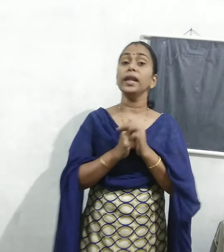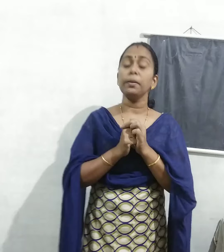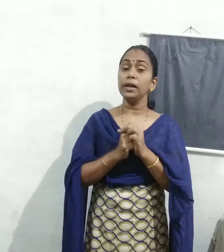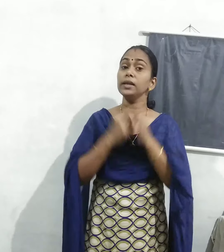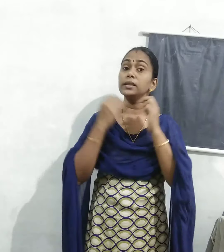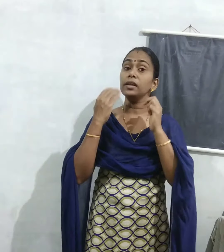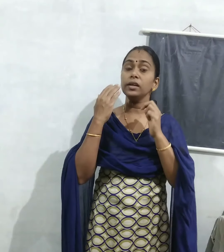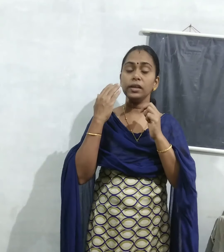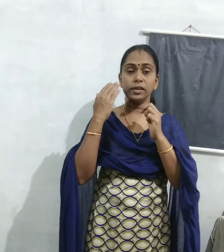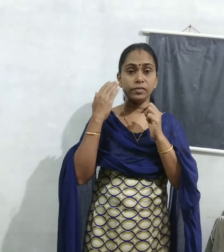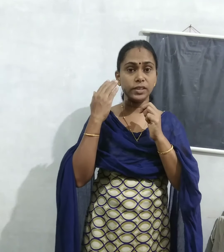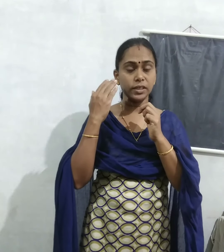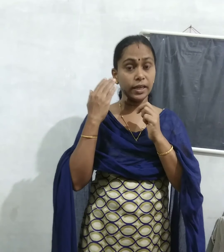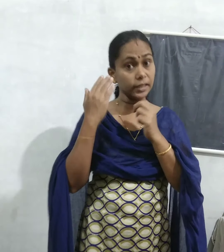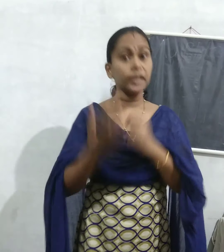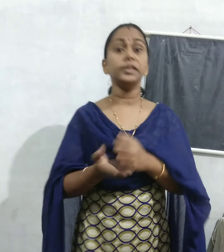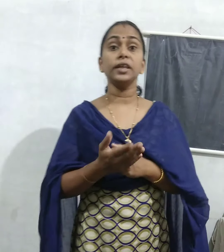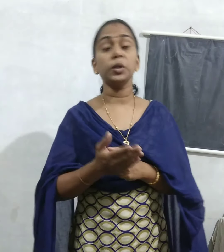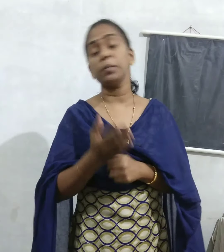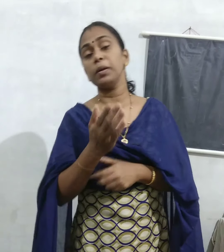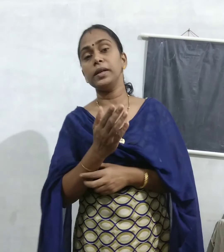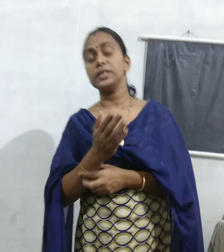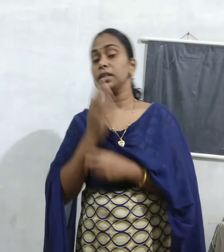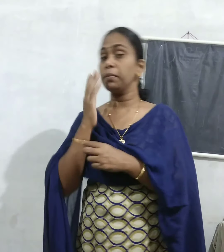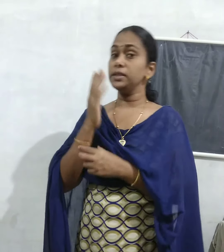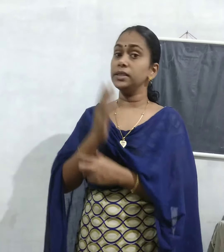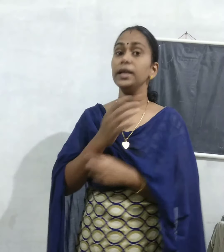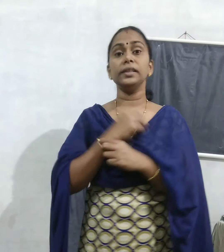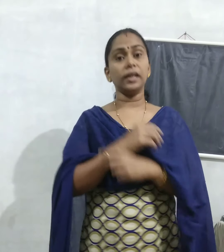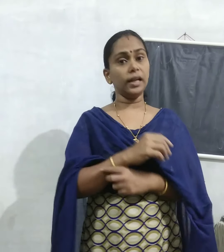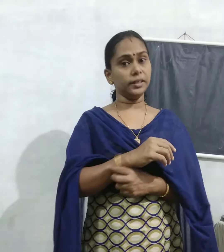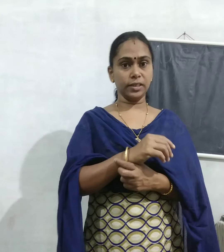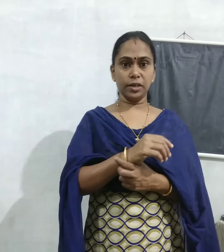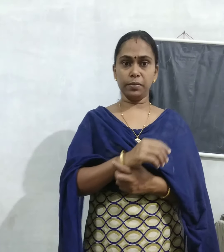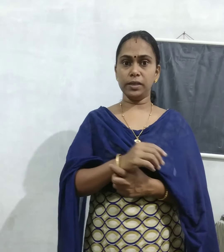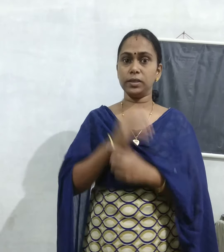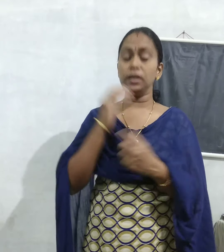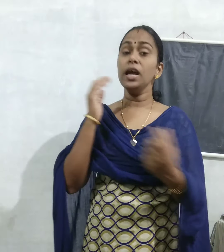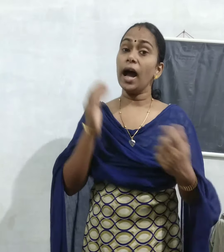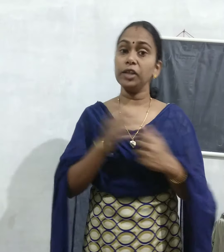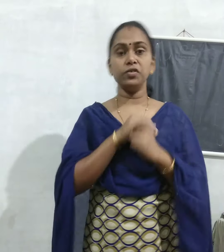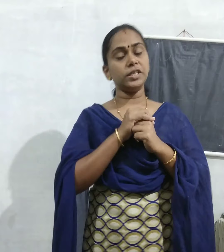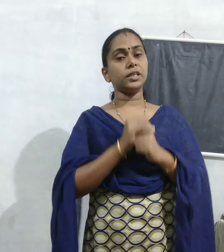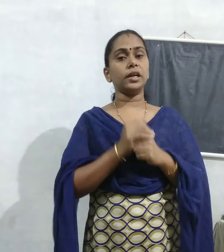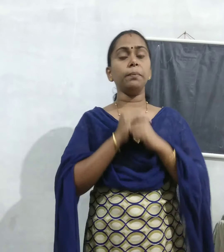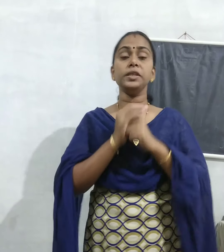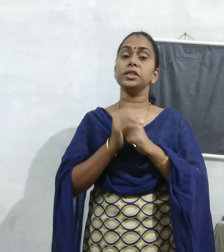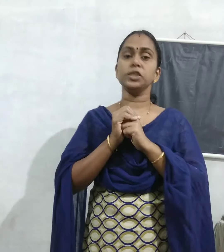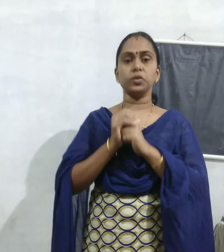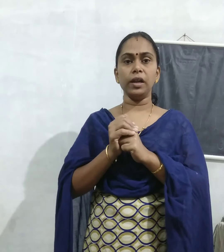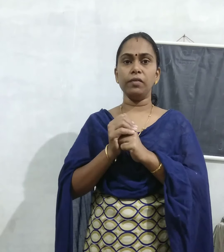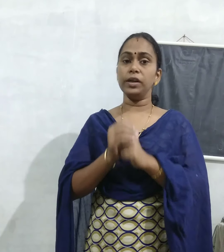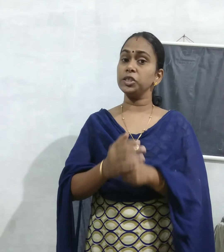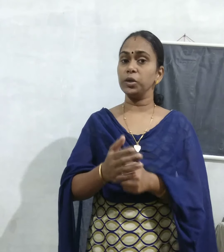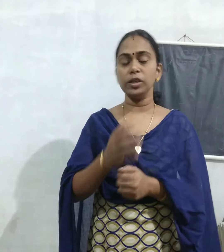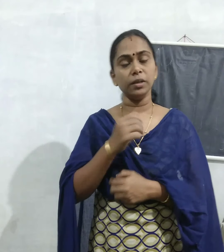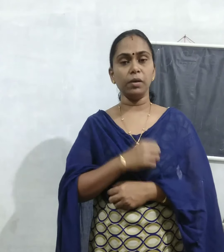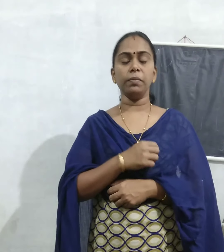നമ്മള് ഇന്നലെ ഏത് ലെറ്റർ ആണ് നമ്മൾ പഠിച്ചത്? നമ്മൾ ജെ എന്നുള്ള ലെറ്റർ ആണ് പഠിച്ചത്. അത് വെച്ചിട്ടുള്ള പിക്ചേഴ്സും അല്ലെ വേർഡ്സുകളും നമ്മൾ